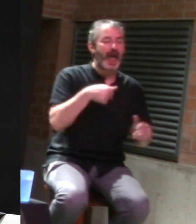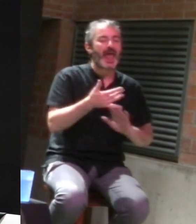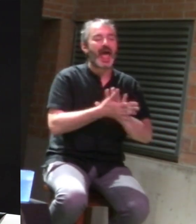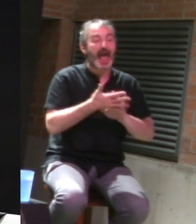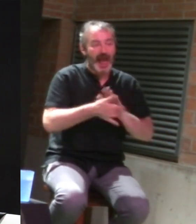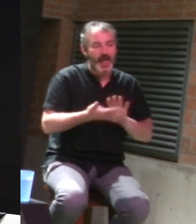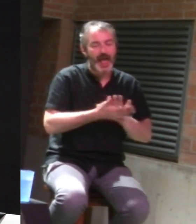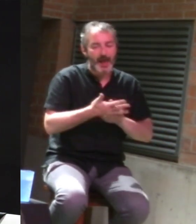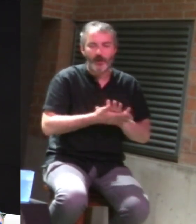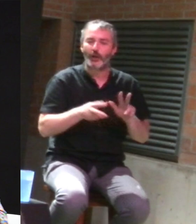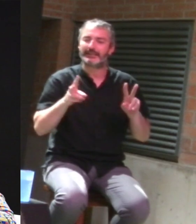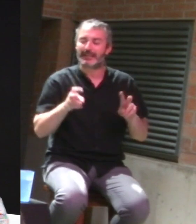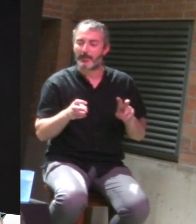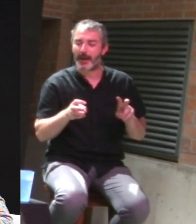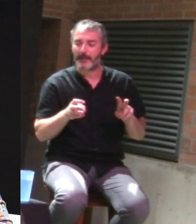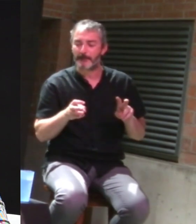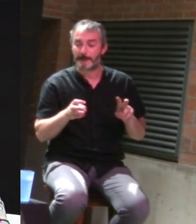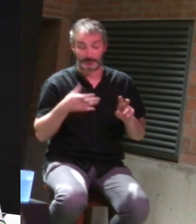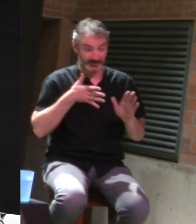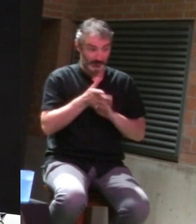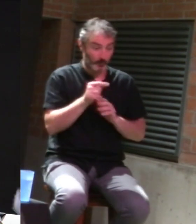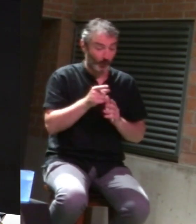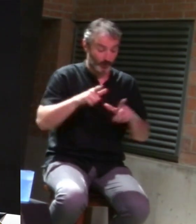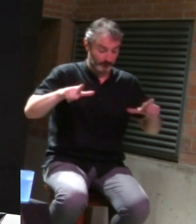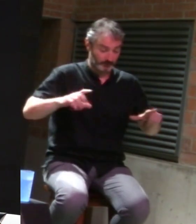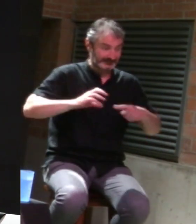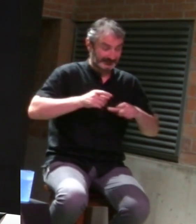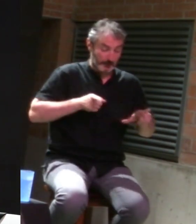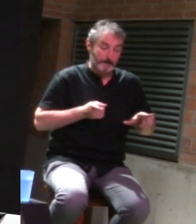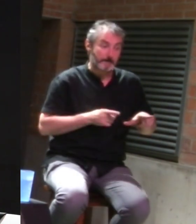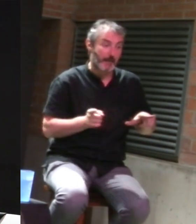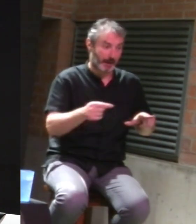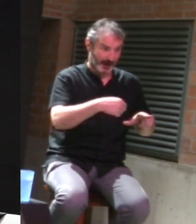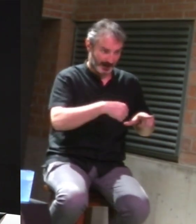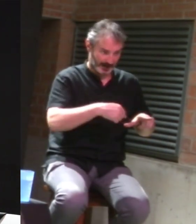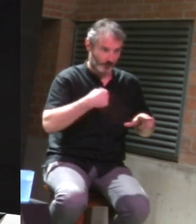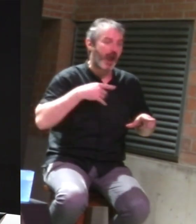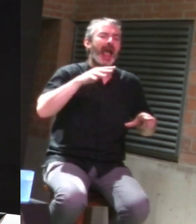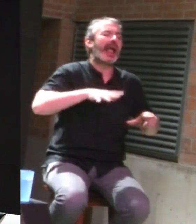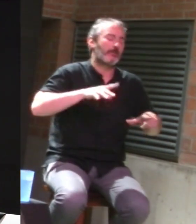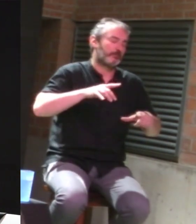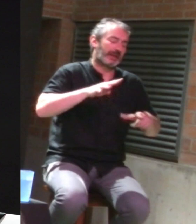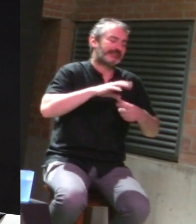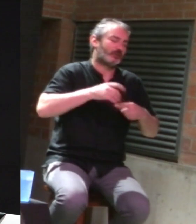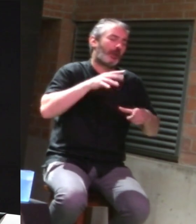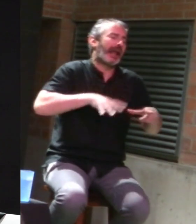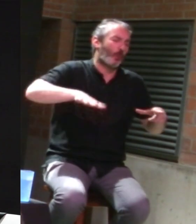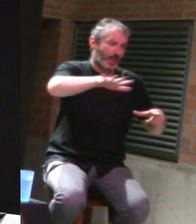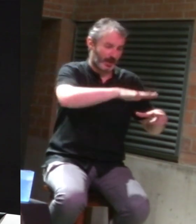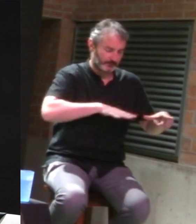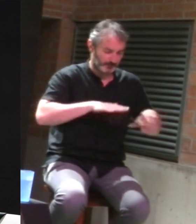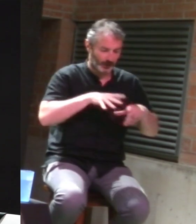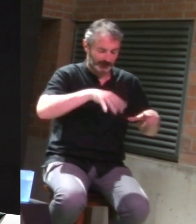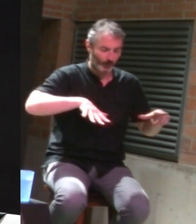diferència important amb el que és aquest mapeig que us estic fent de les fàbriques tèxtils catalanes. A la vaga de la Constància es veurà molt